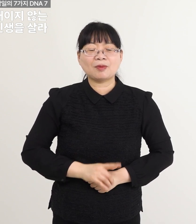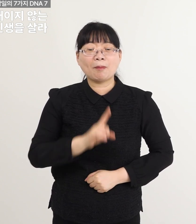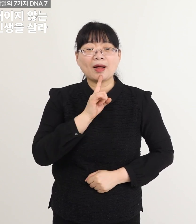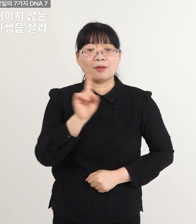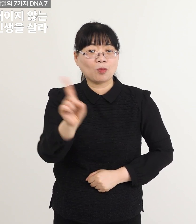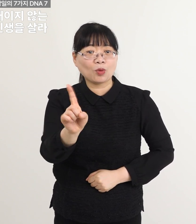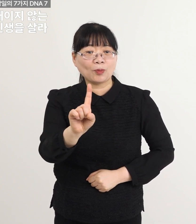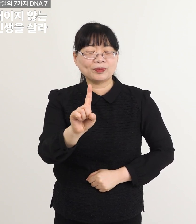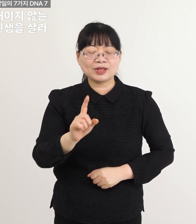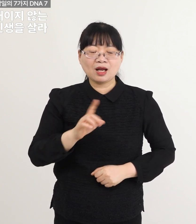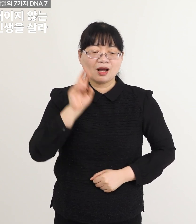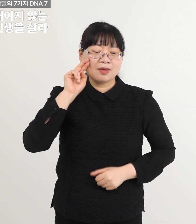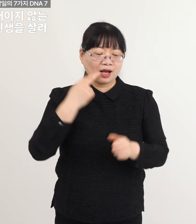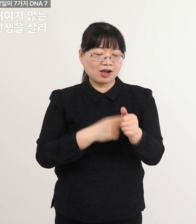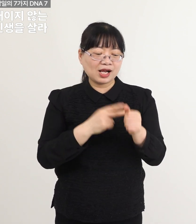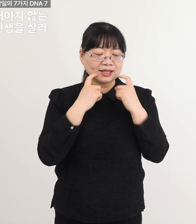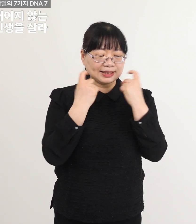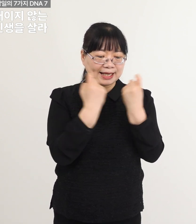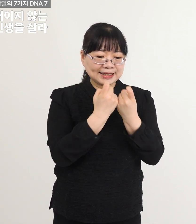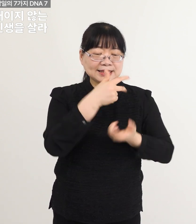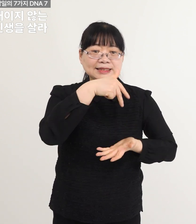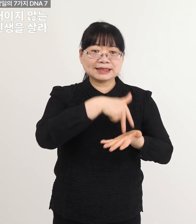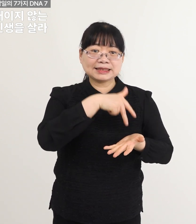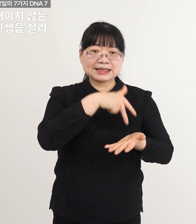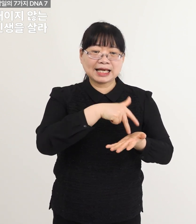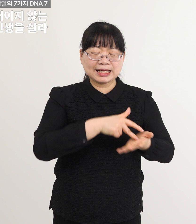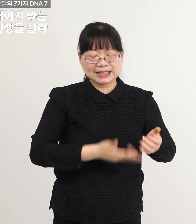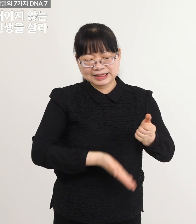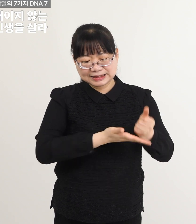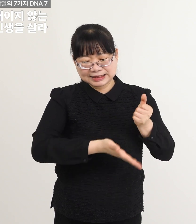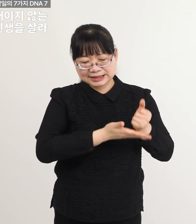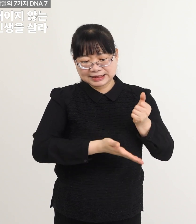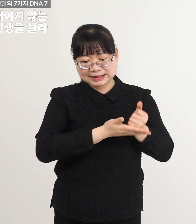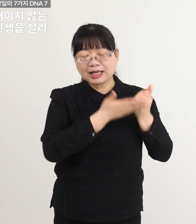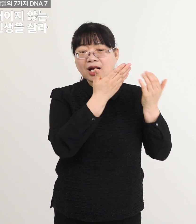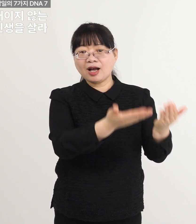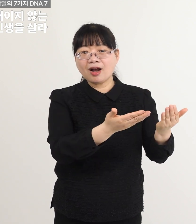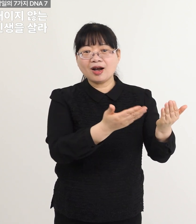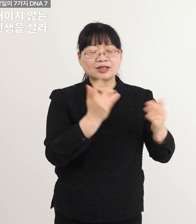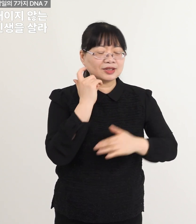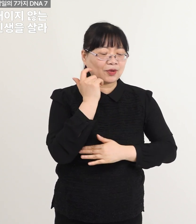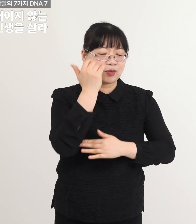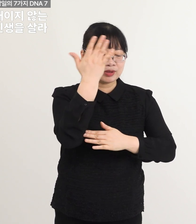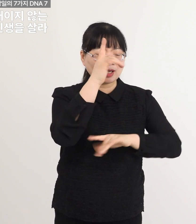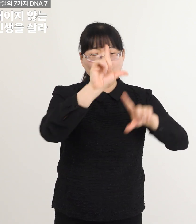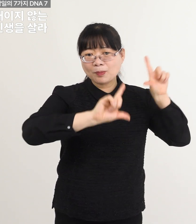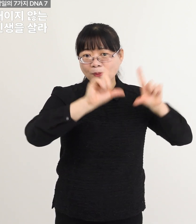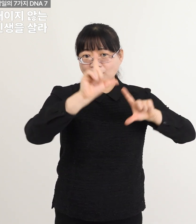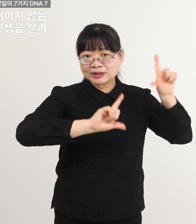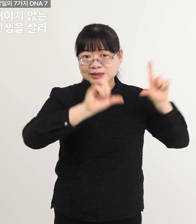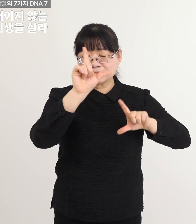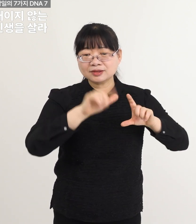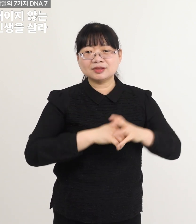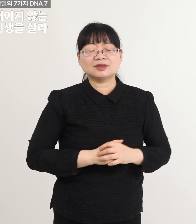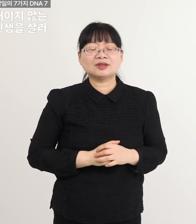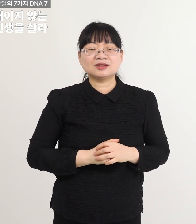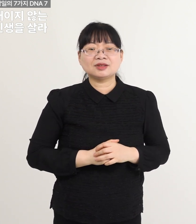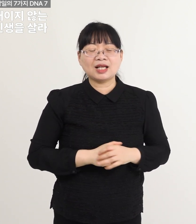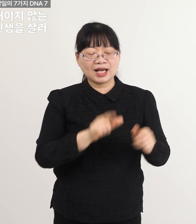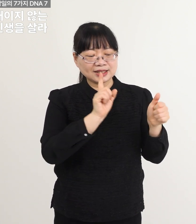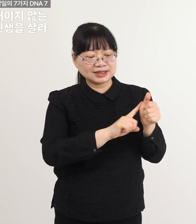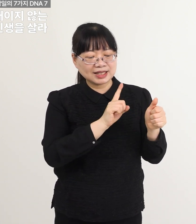바울의 개인적인 어떤 치하라든지 영광스러운 모습이라든지